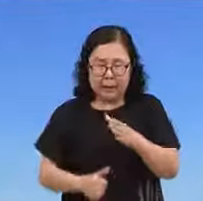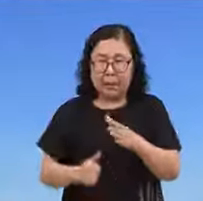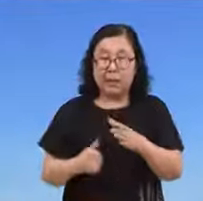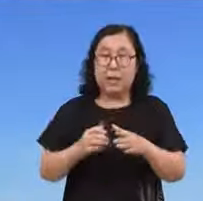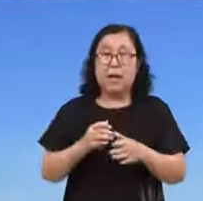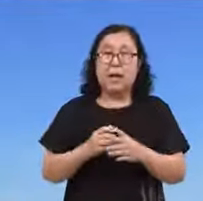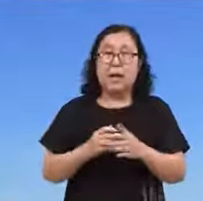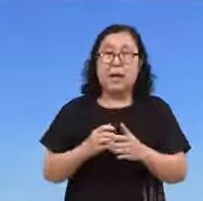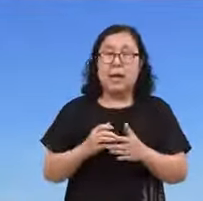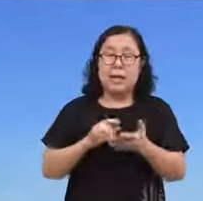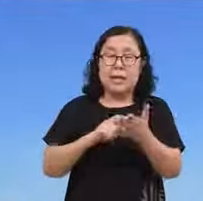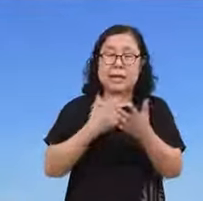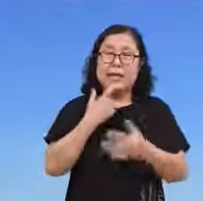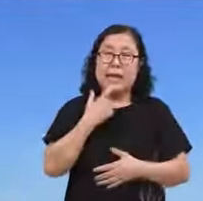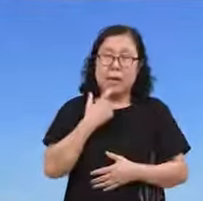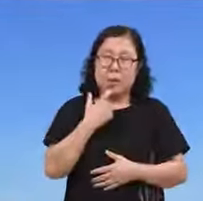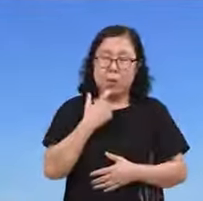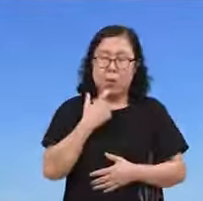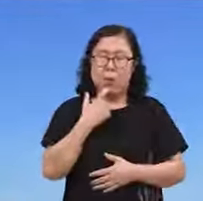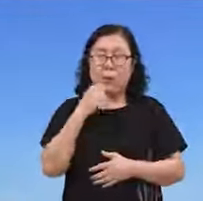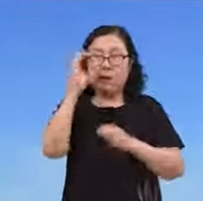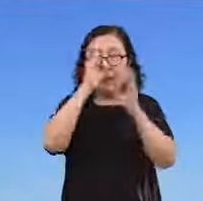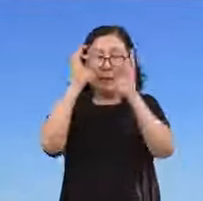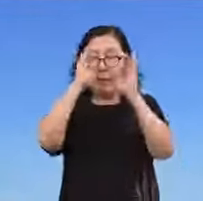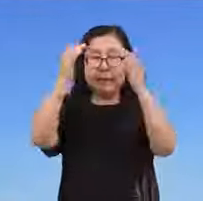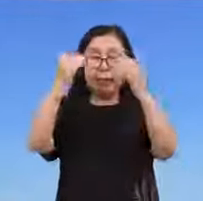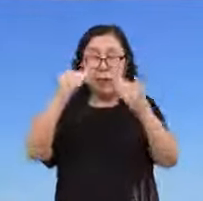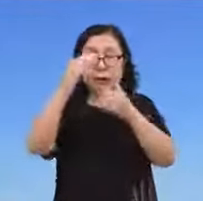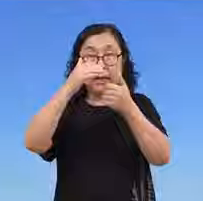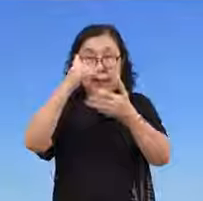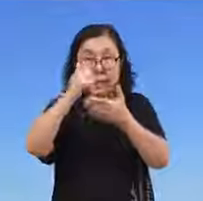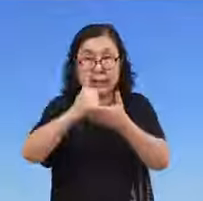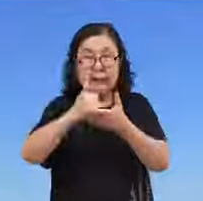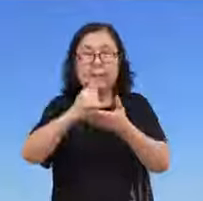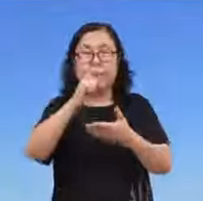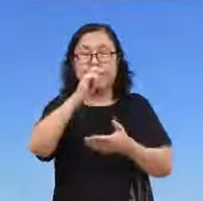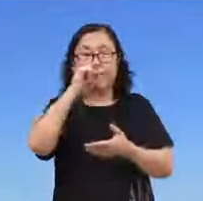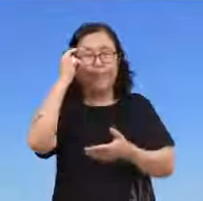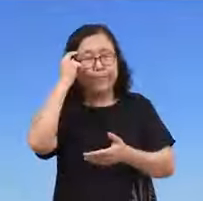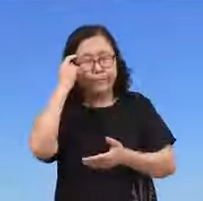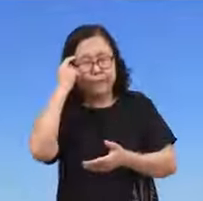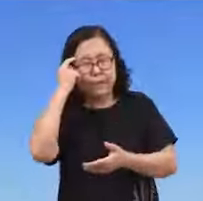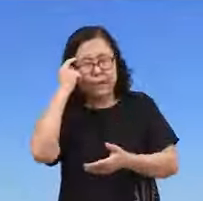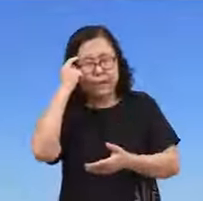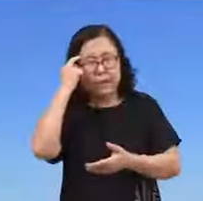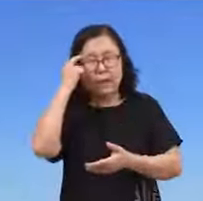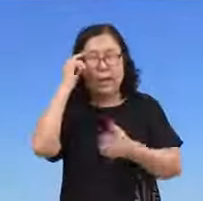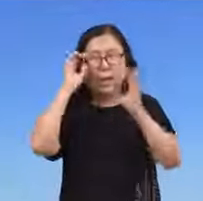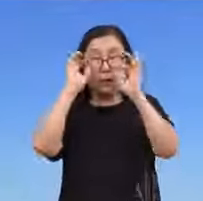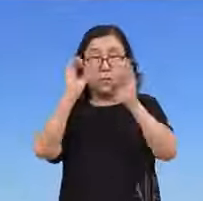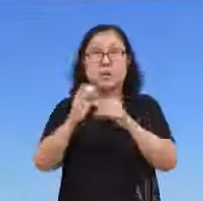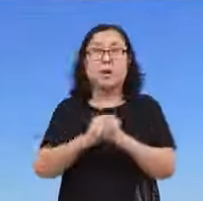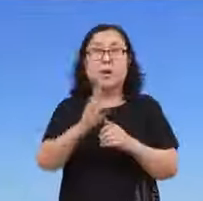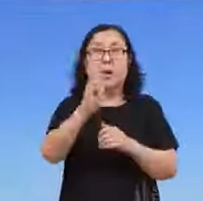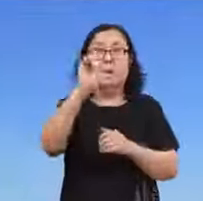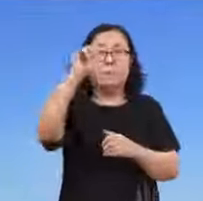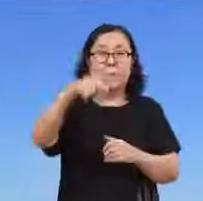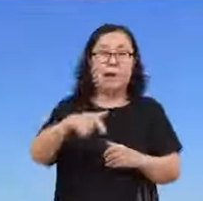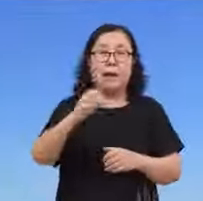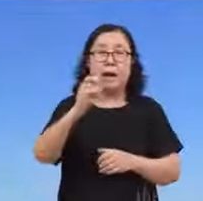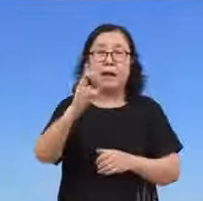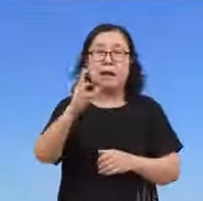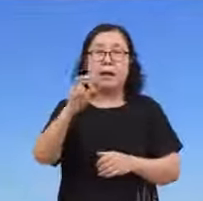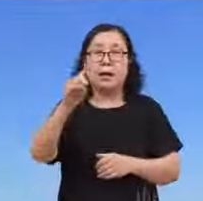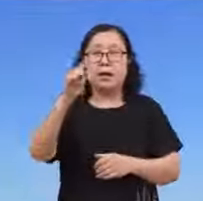야곱을 찾아주시는 하나님, 어떤 이가 나타나, 이 표현을 자꾸 묵상하다가 보니까요, 오래전에 나온 책입니다.